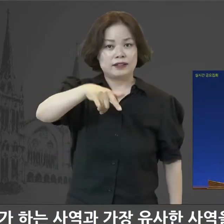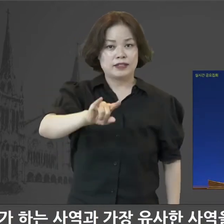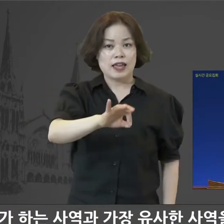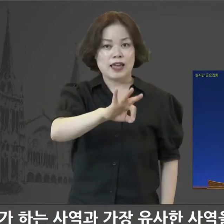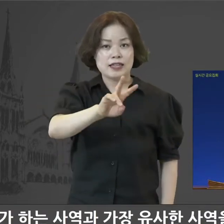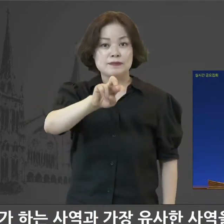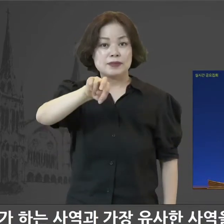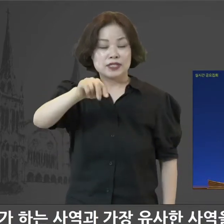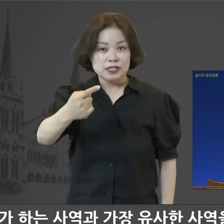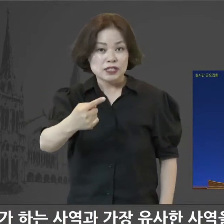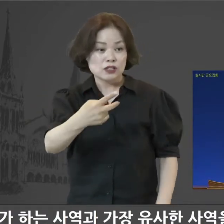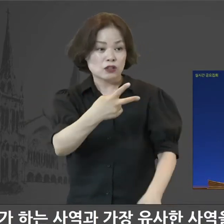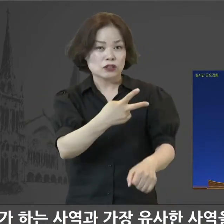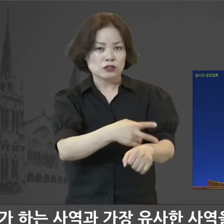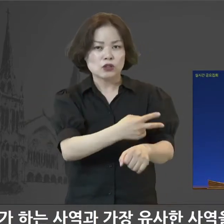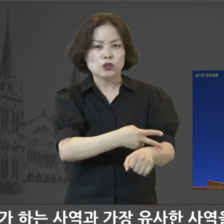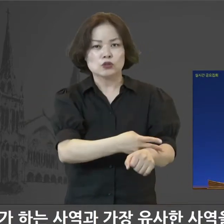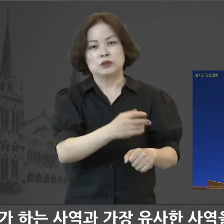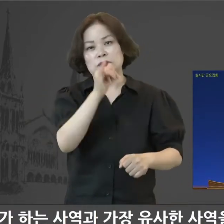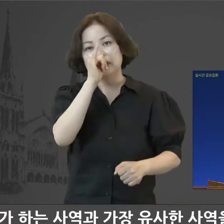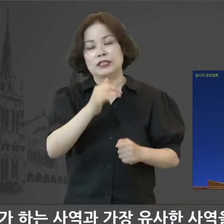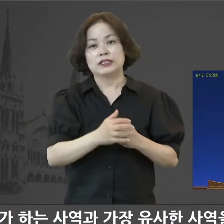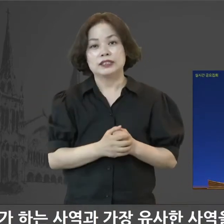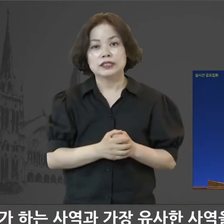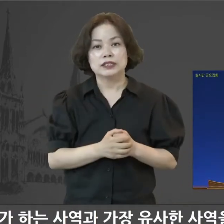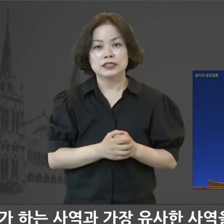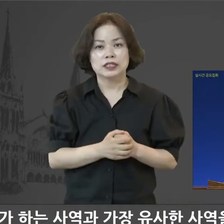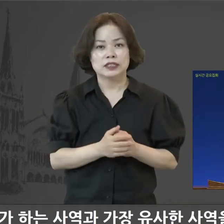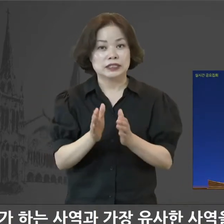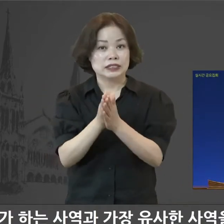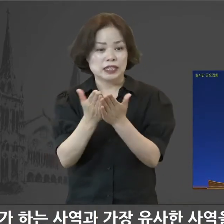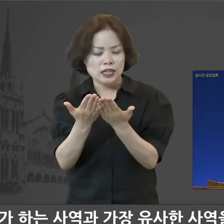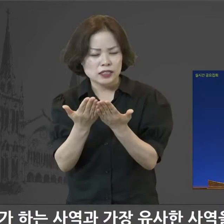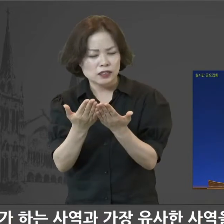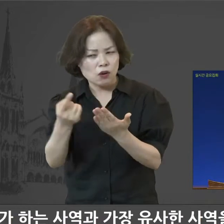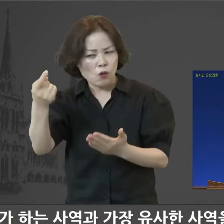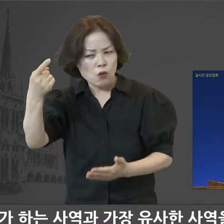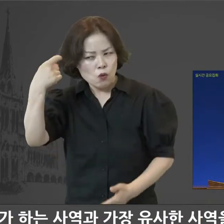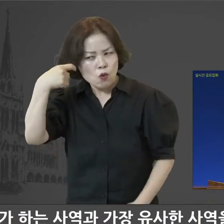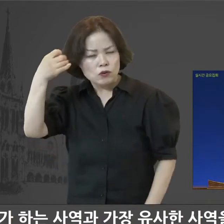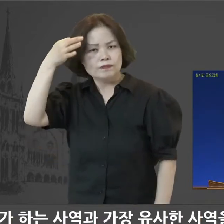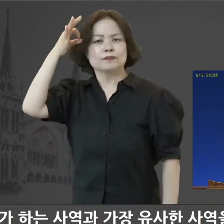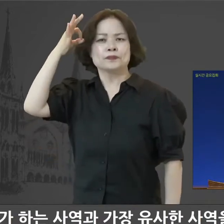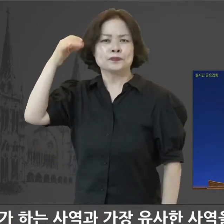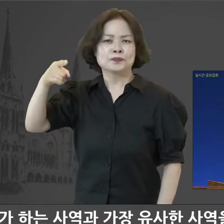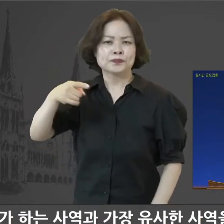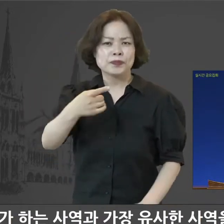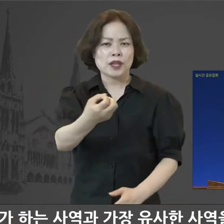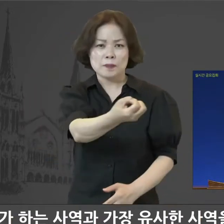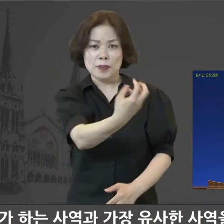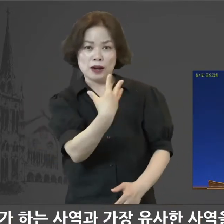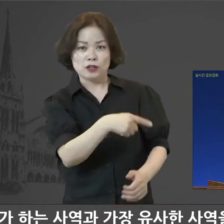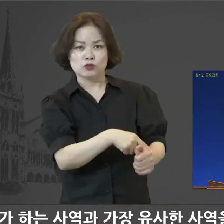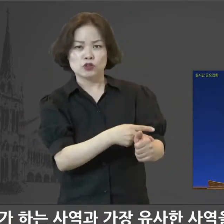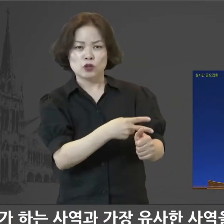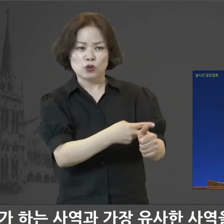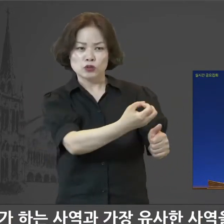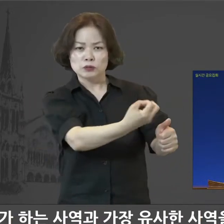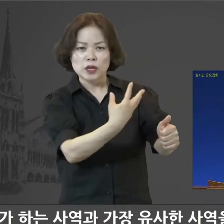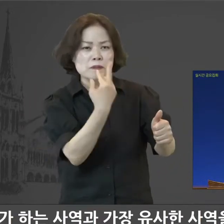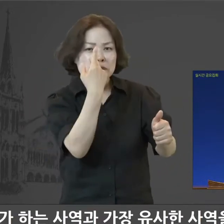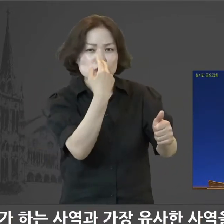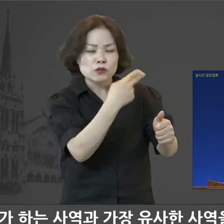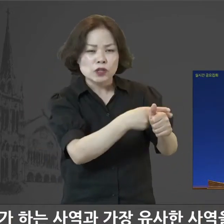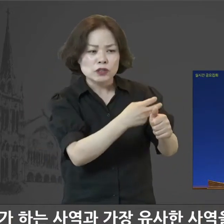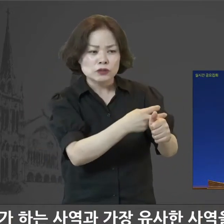헌터 교수라는 분인데 그분의 책이 저한테 영향을 많이 줬는데 그분이 하셨던 얘기 중에 미국에서 벌였던